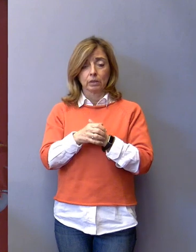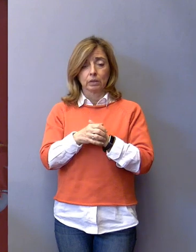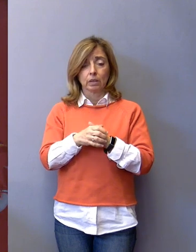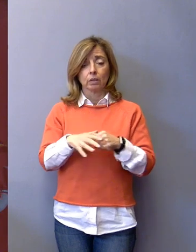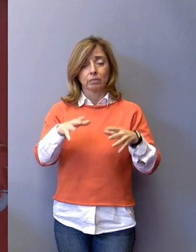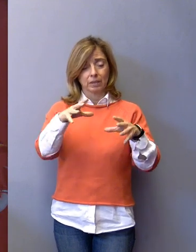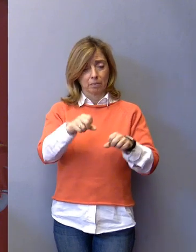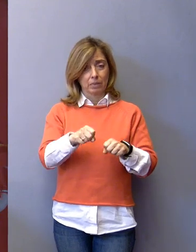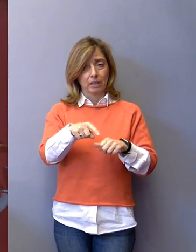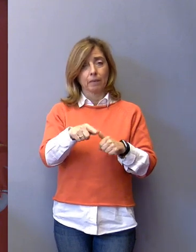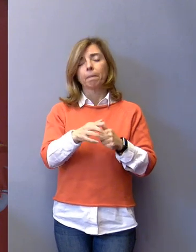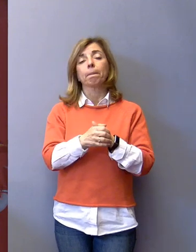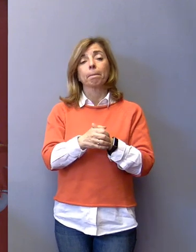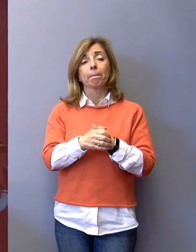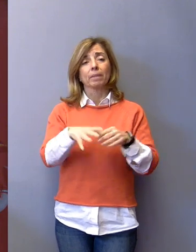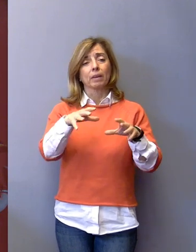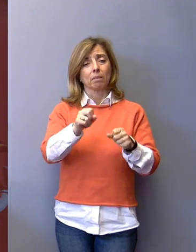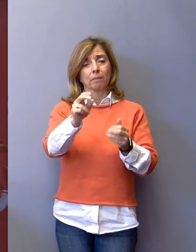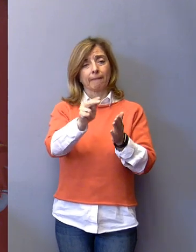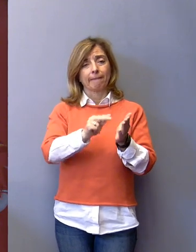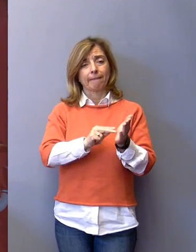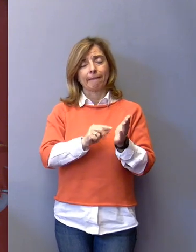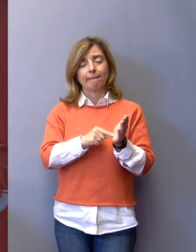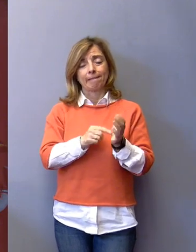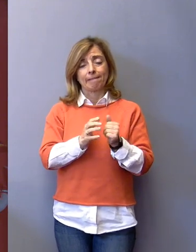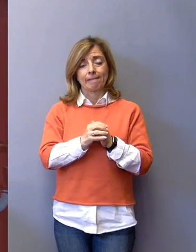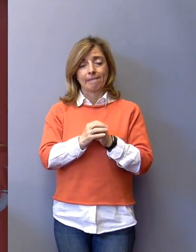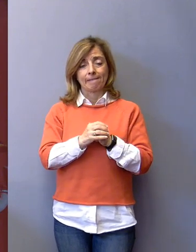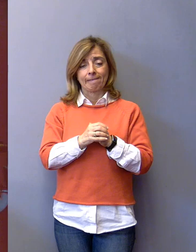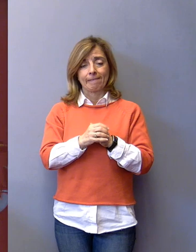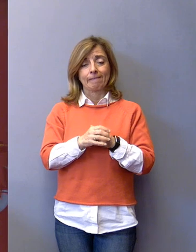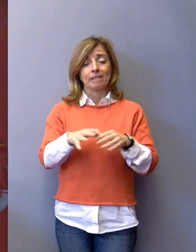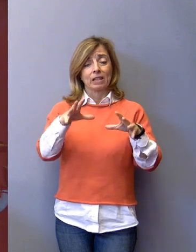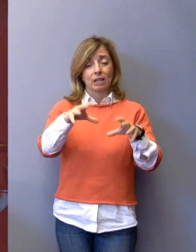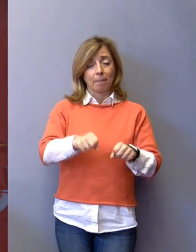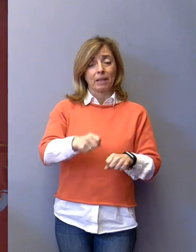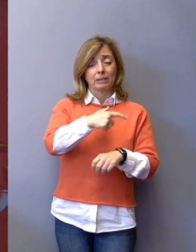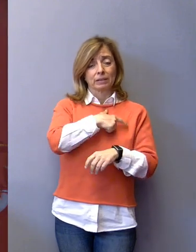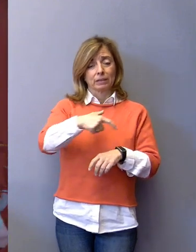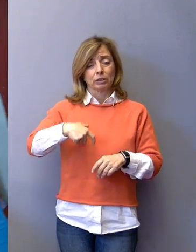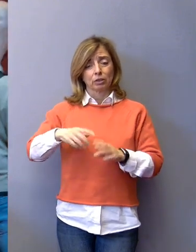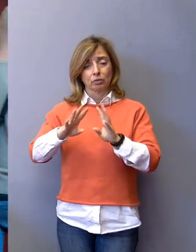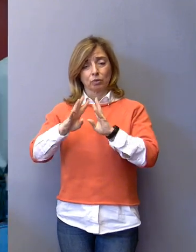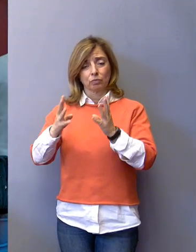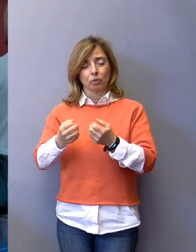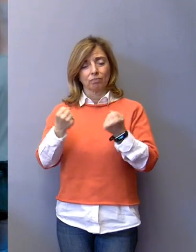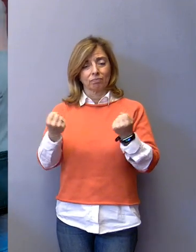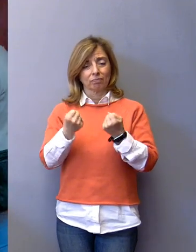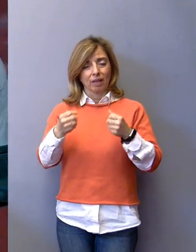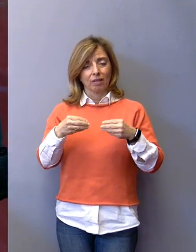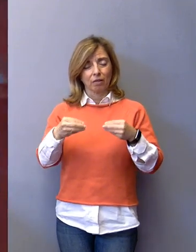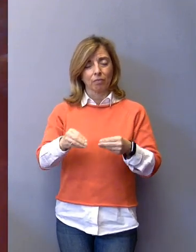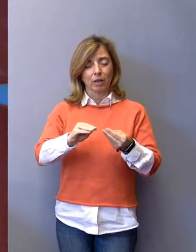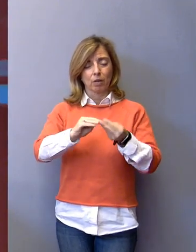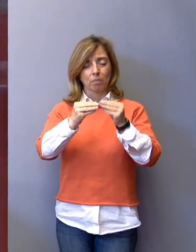nell'impegnativa nell'impegnativa si impegna il Sindaco la Giunta ad attivarsi per la modifica del